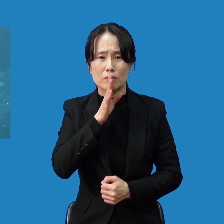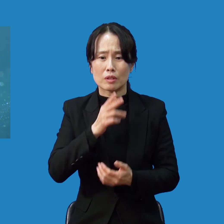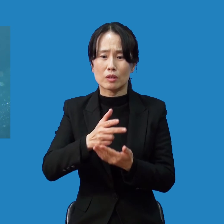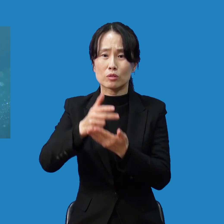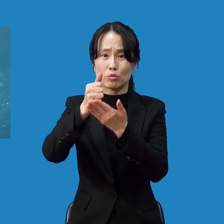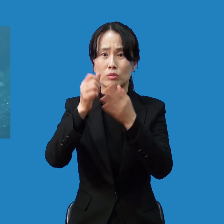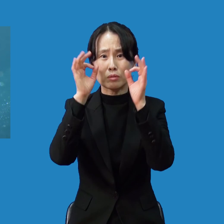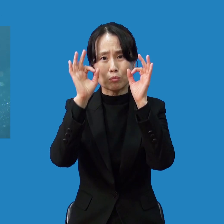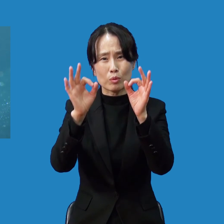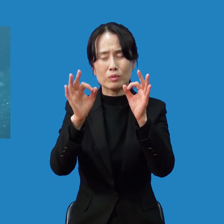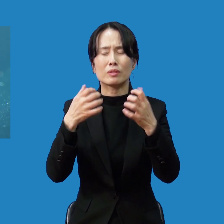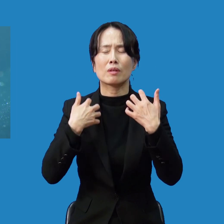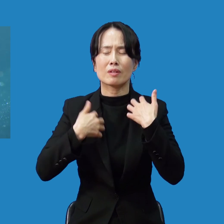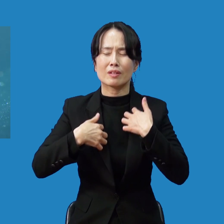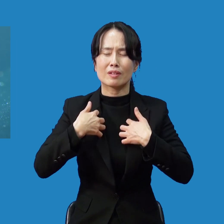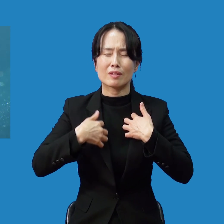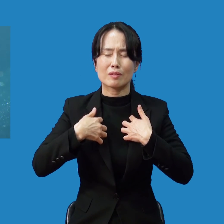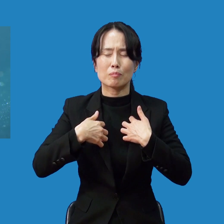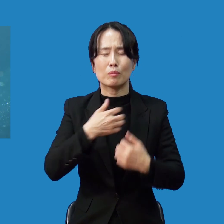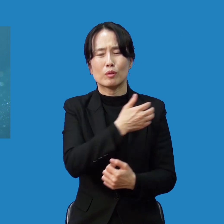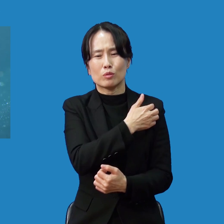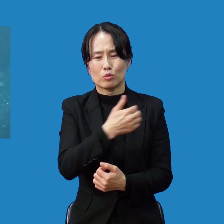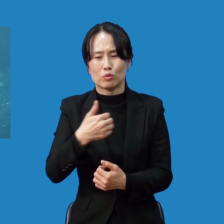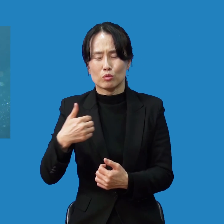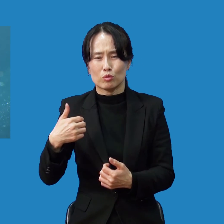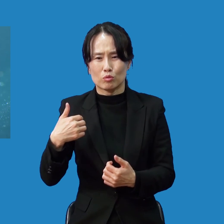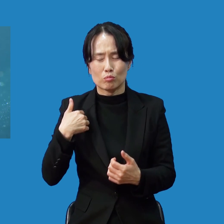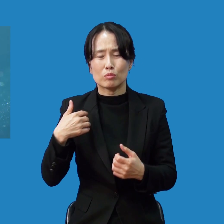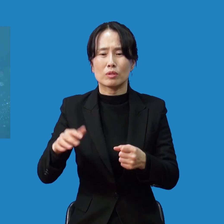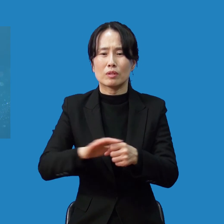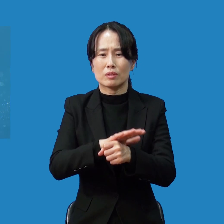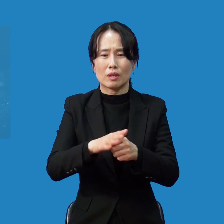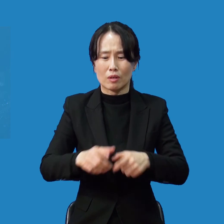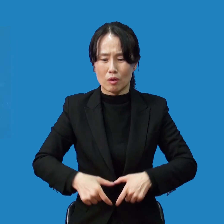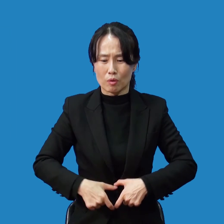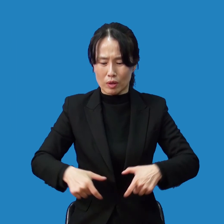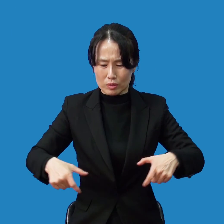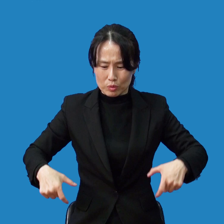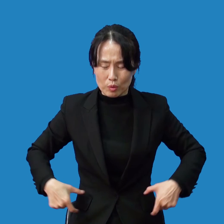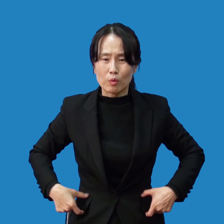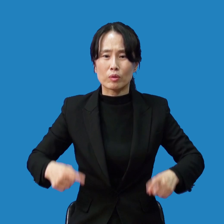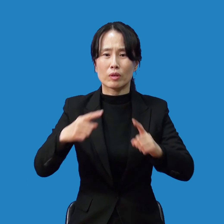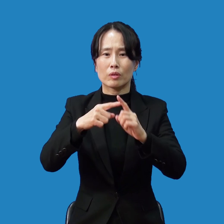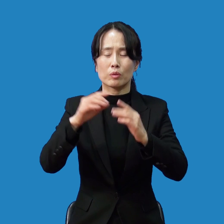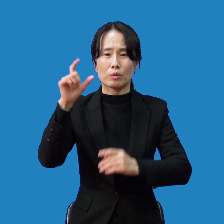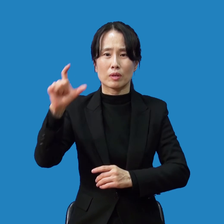넉넉한 사랑과 관용의 공동체로 든든히 설 수 있기를 바랍니다.